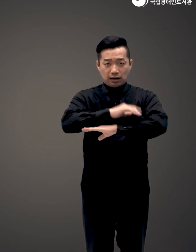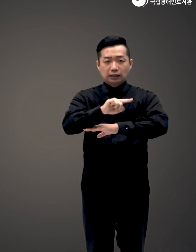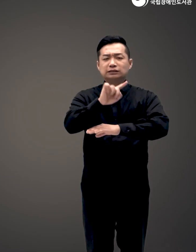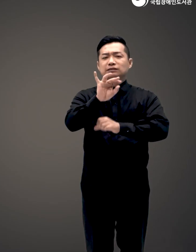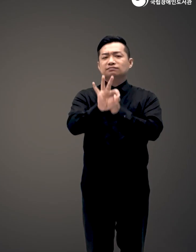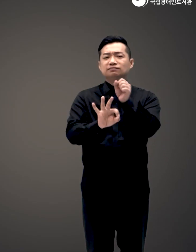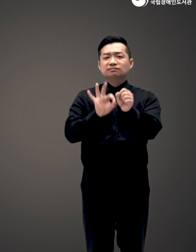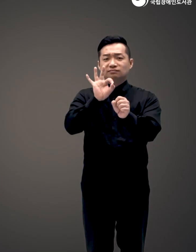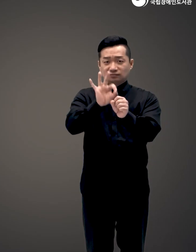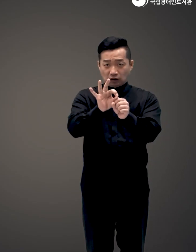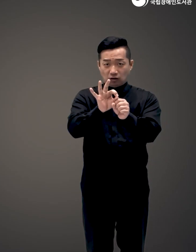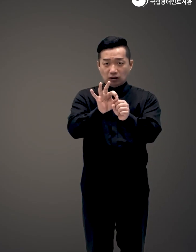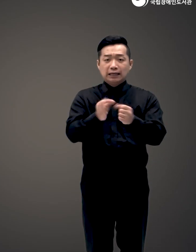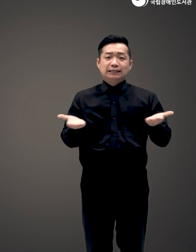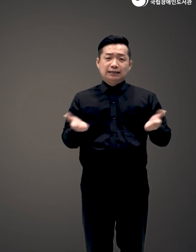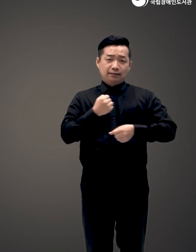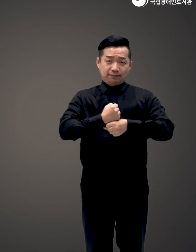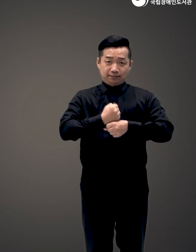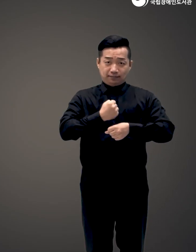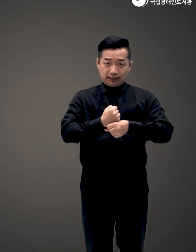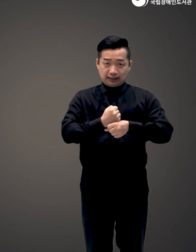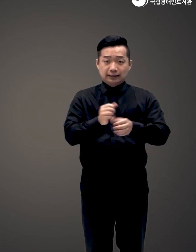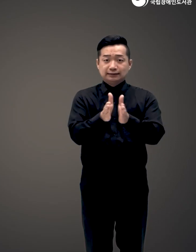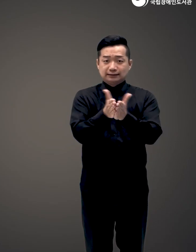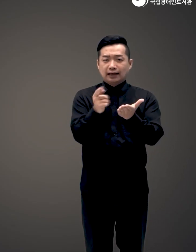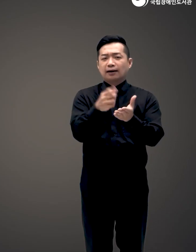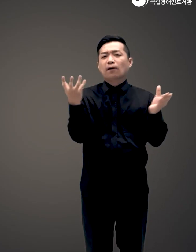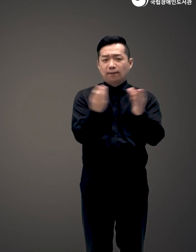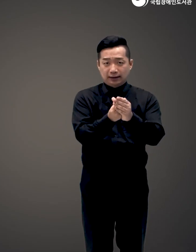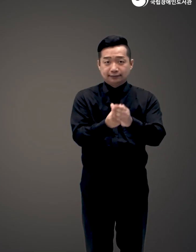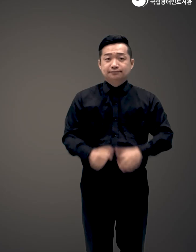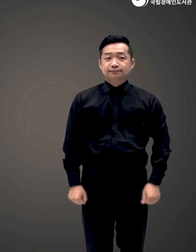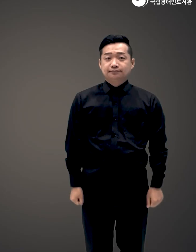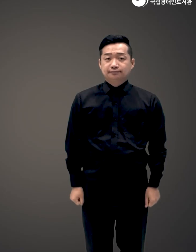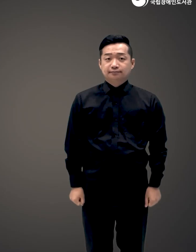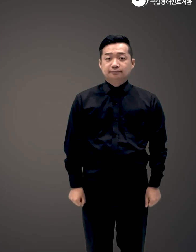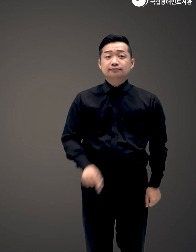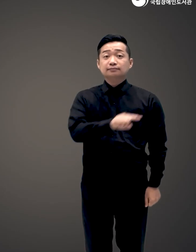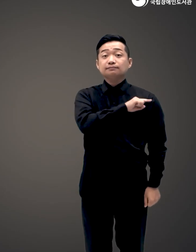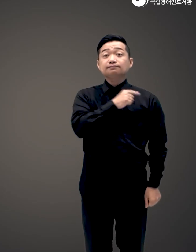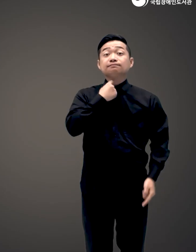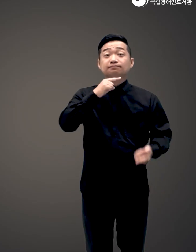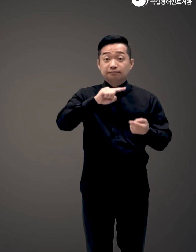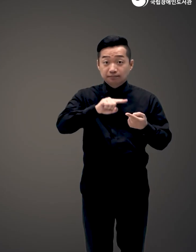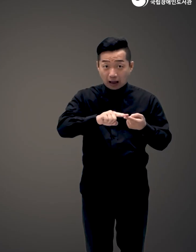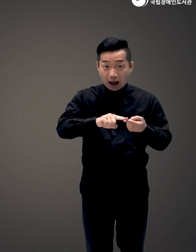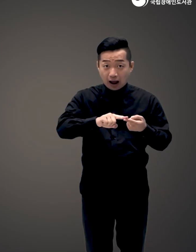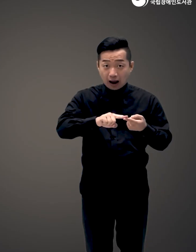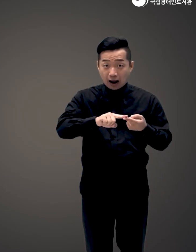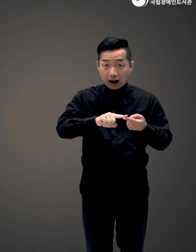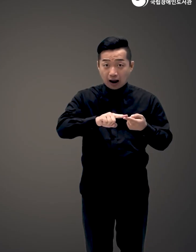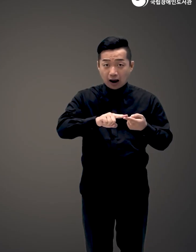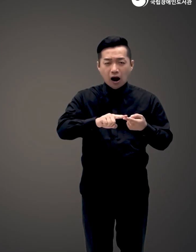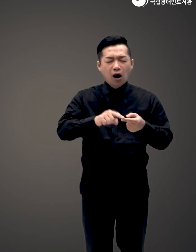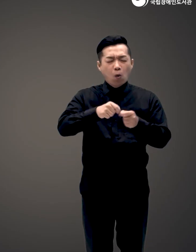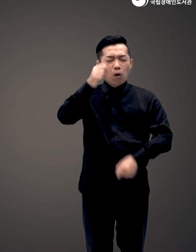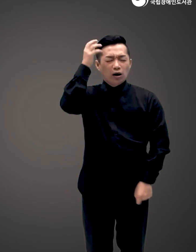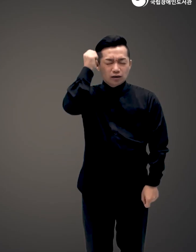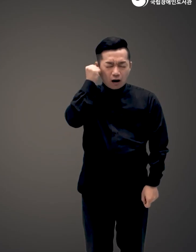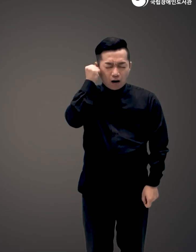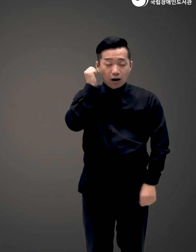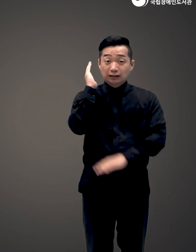딱 10년 동안 작업을 해서 책이 나왔습니다. 가장 마음에 오래 남은 에피소드가